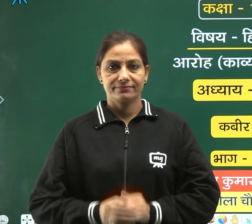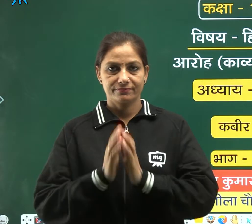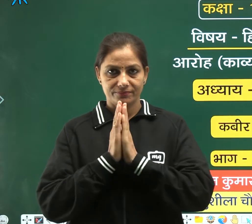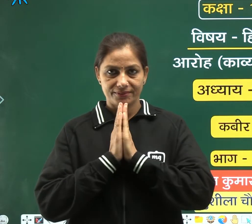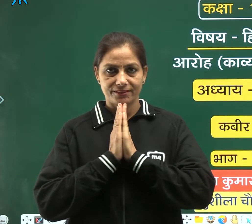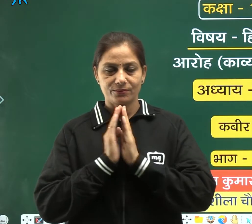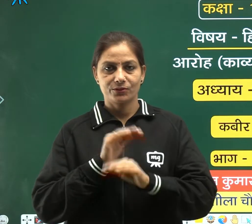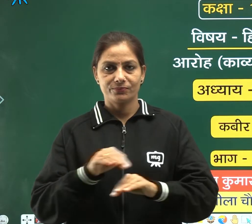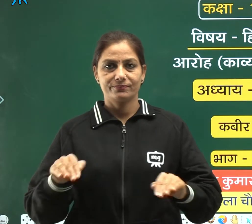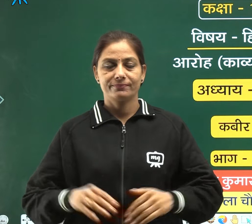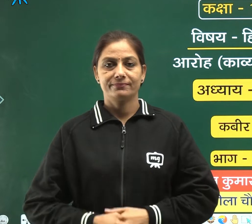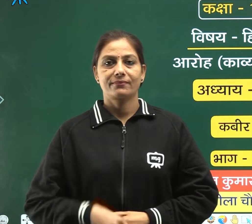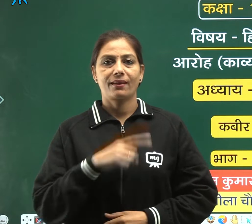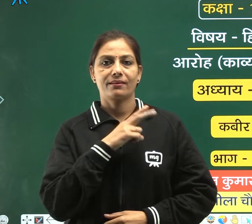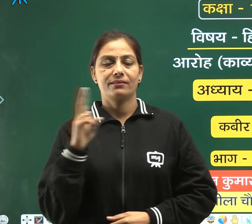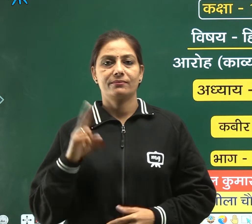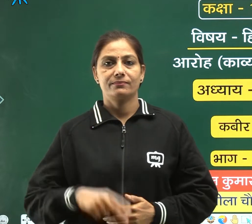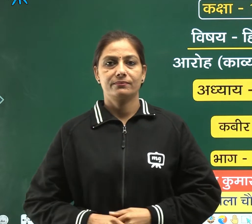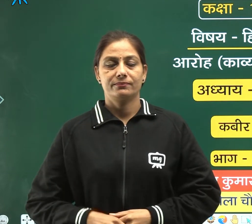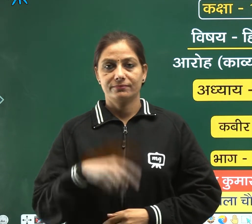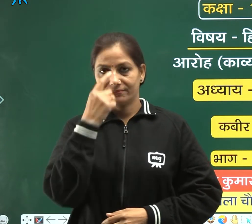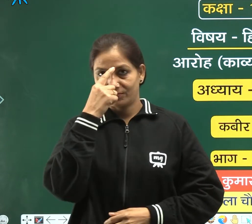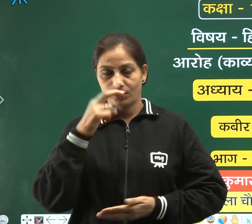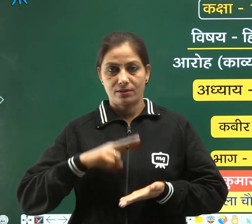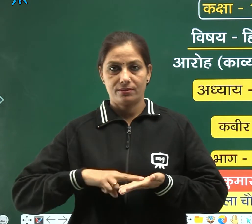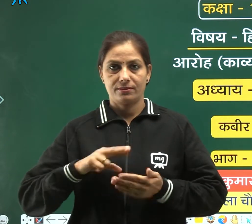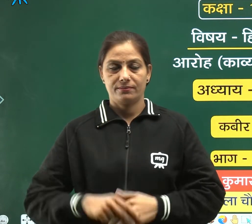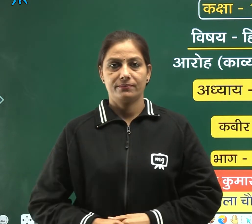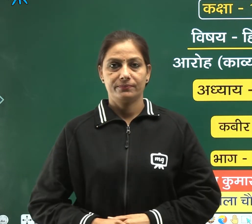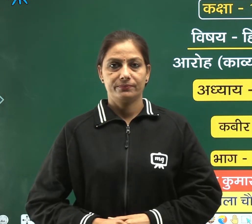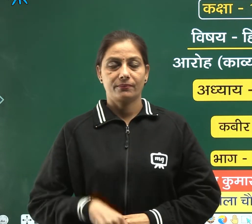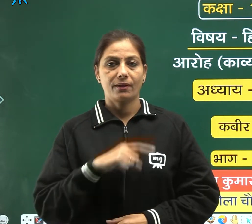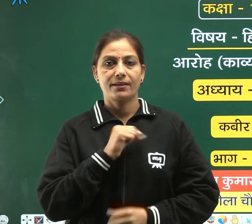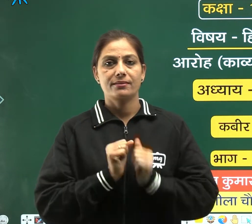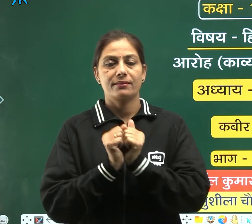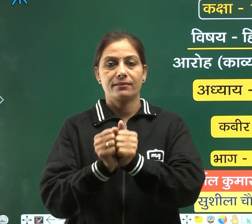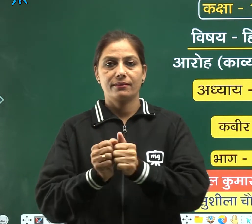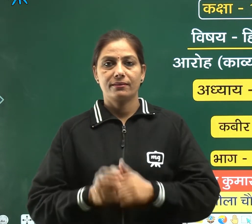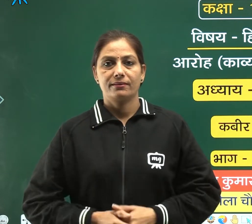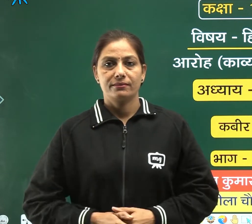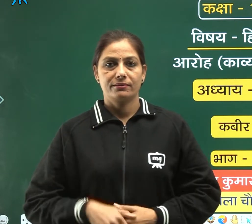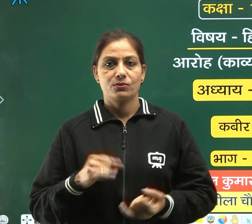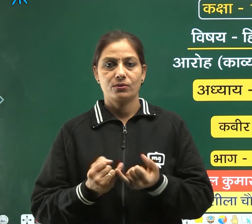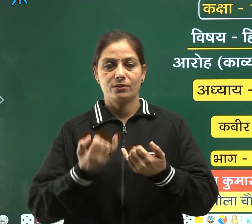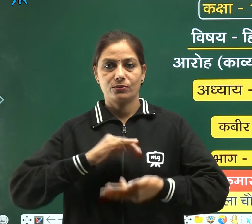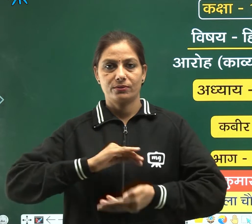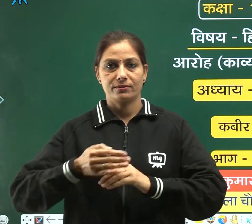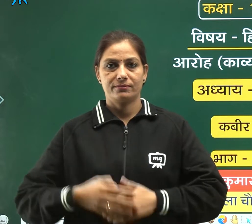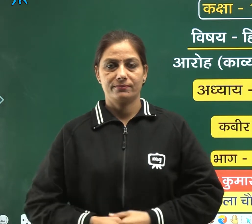नमस्कार बच्चों, मेरा नाम निर्मल कुमार गुप्ता, मेरे साथ हैं सुशीला